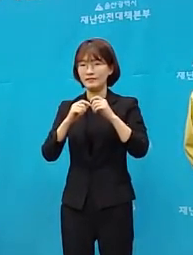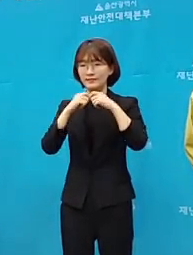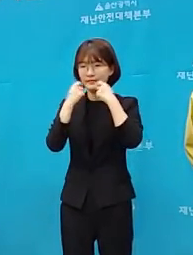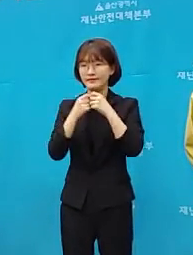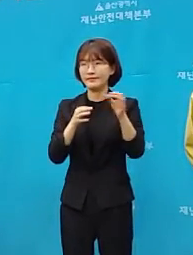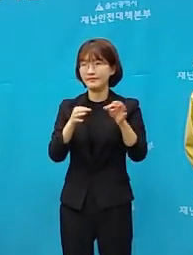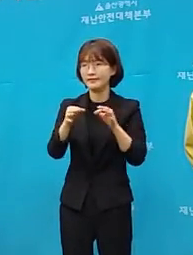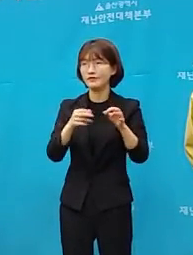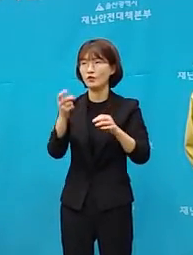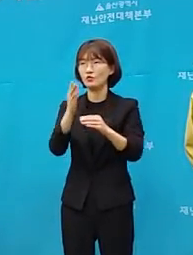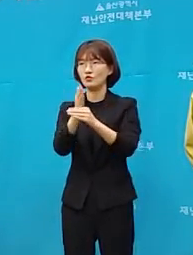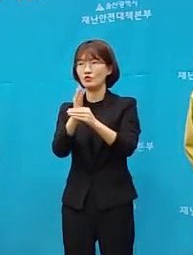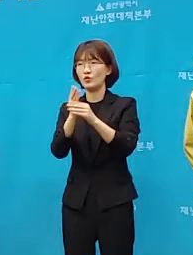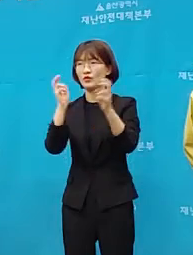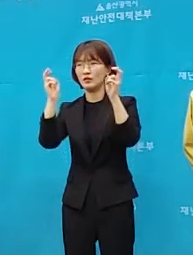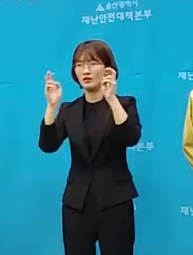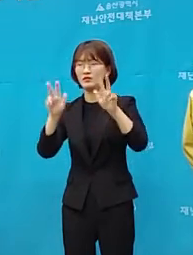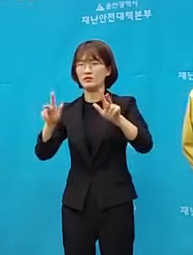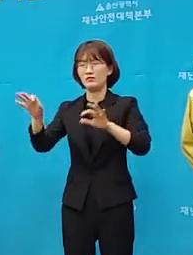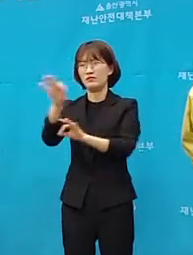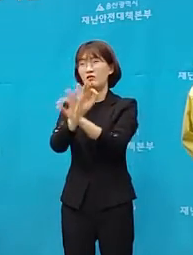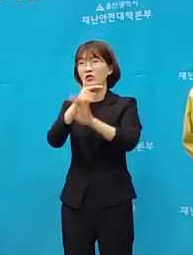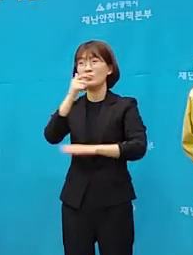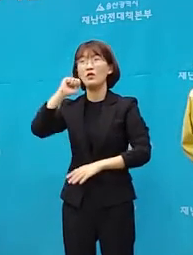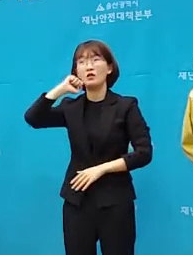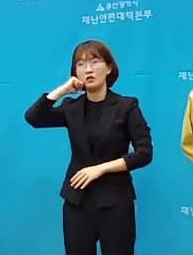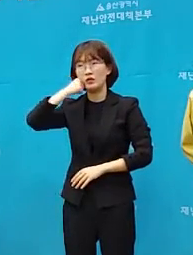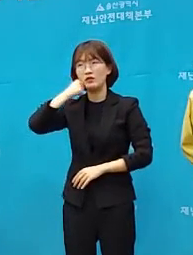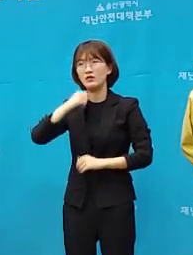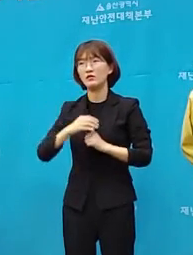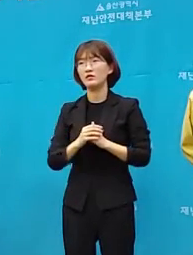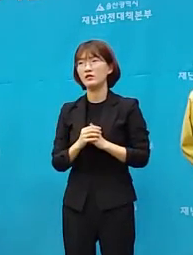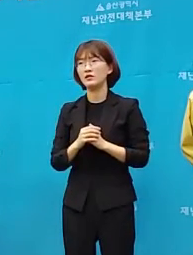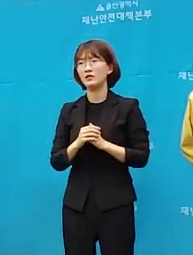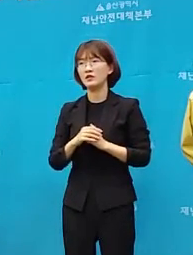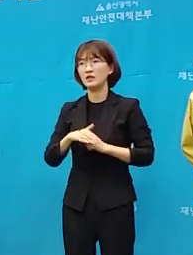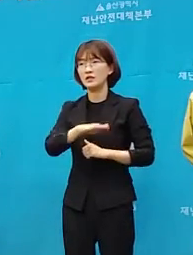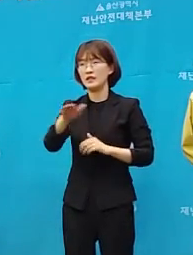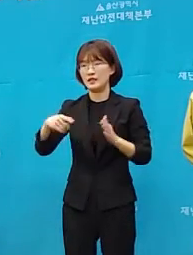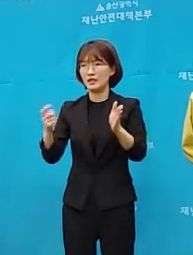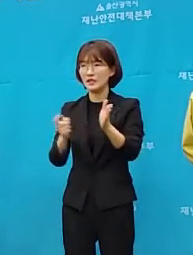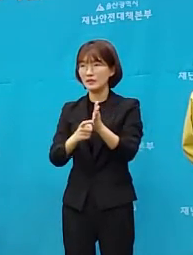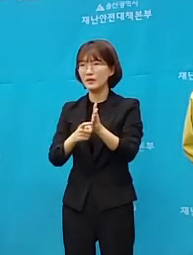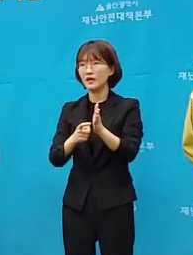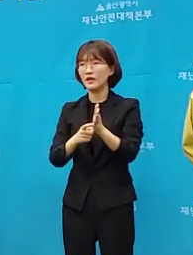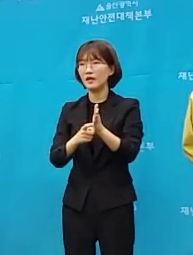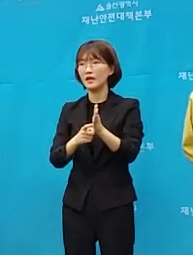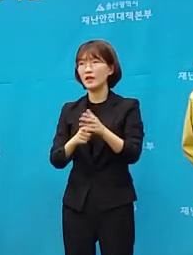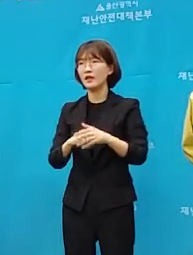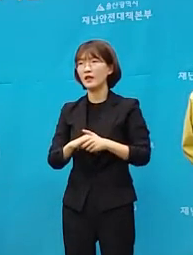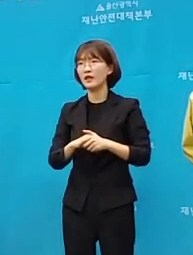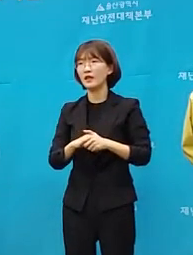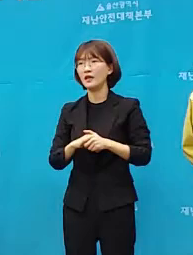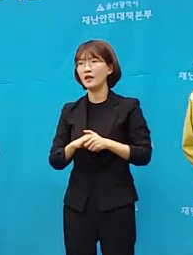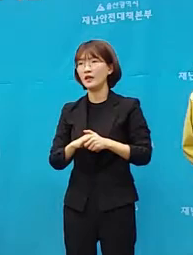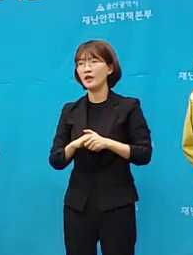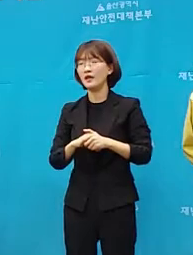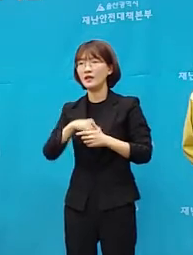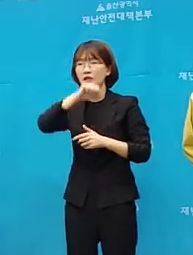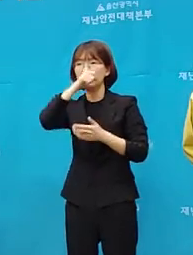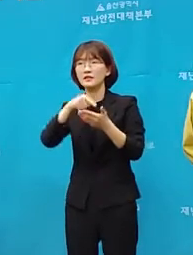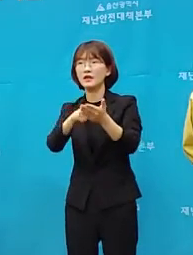소상공인분이라서 중소기업 중견기업 되게 어렵다. 네, 그렇습니다. 지금 그래서 저희가 긴급하게 900억 넘게 해가지고